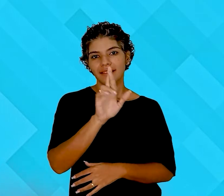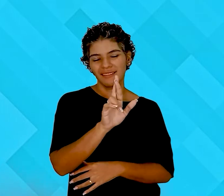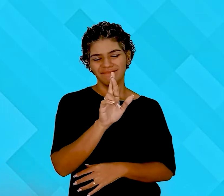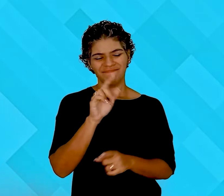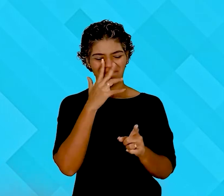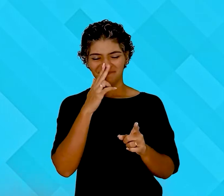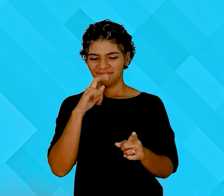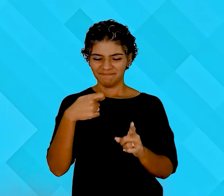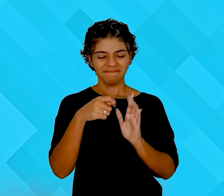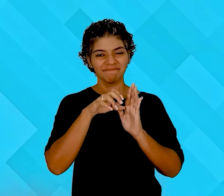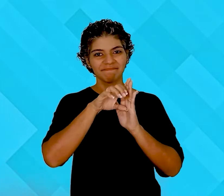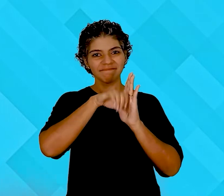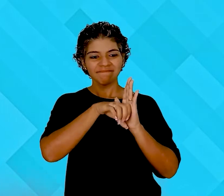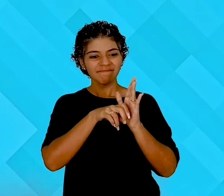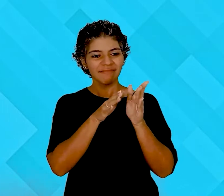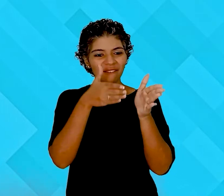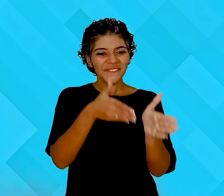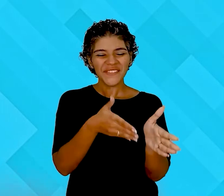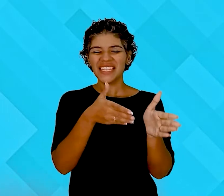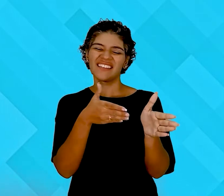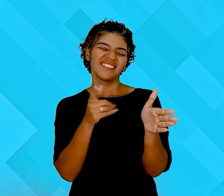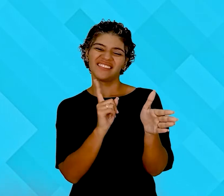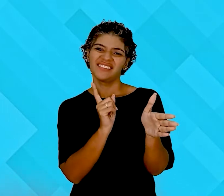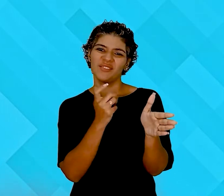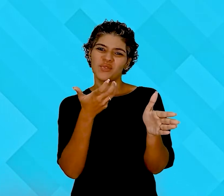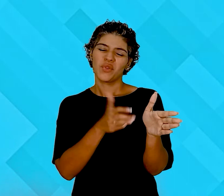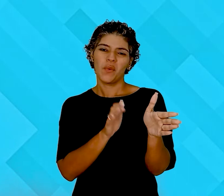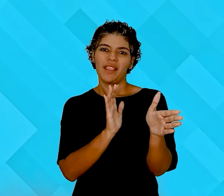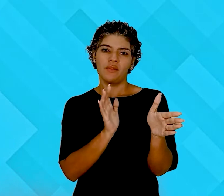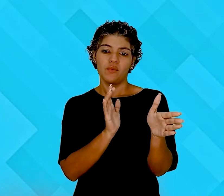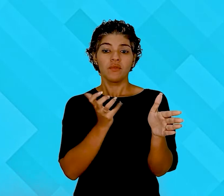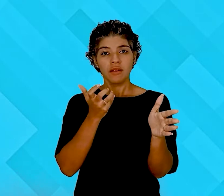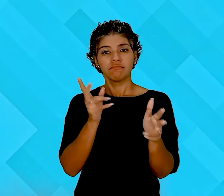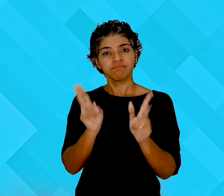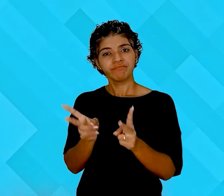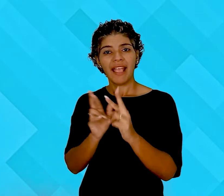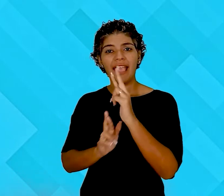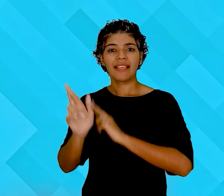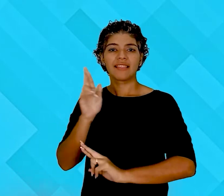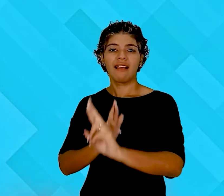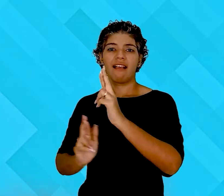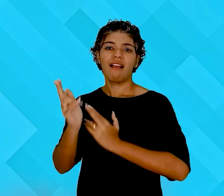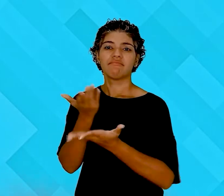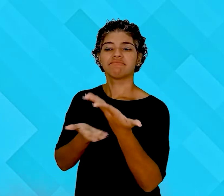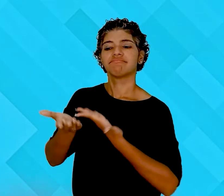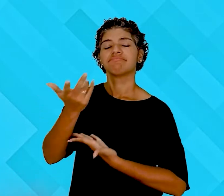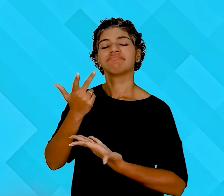gente pode, de fato, instituir uma relação desejosa, saudável, de mão dupla com esse